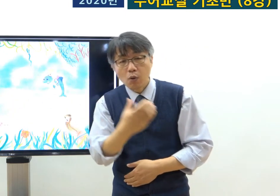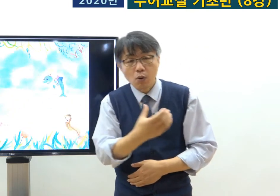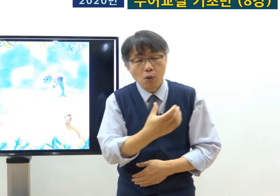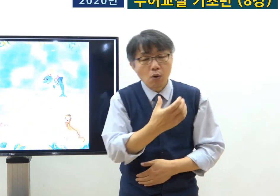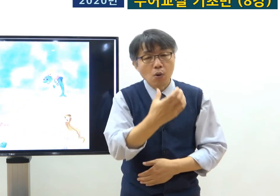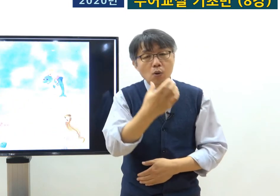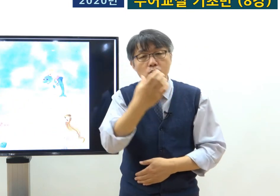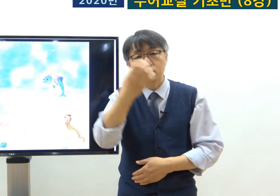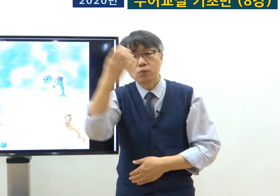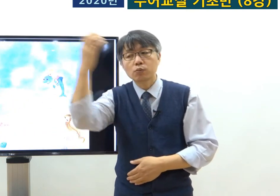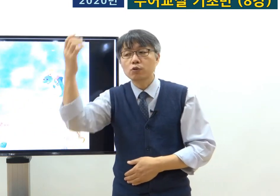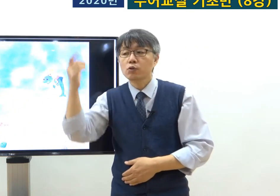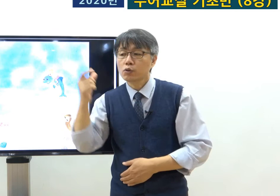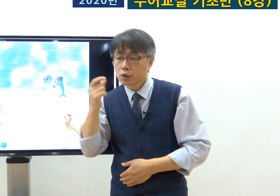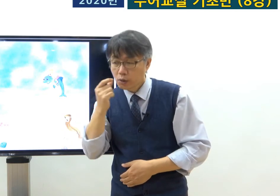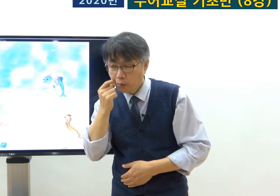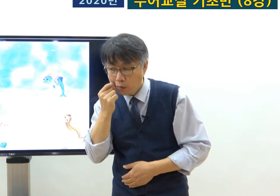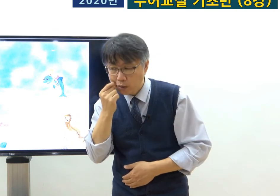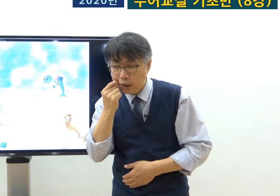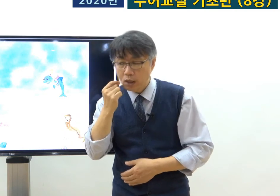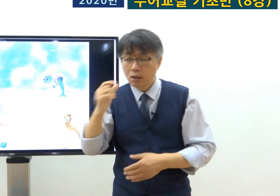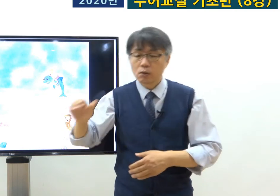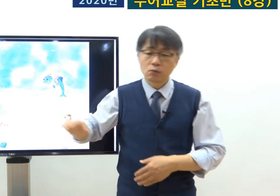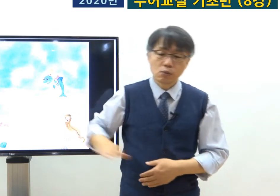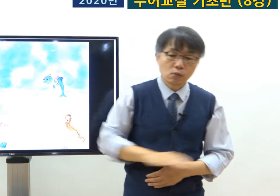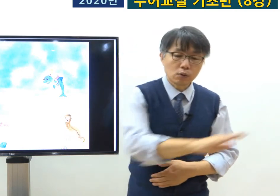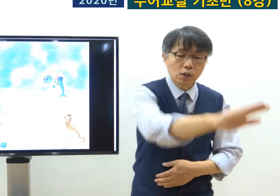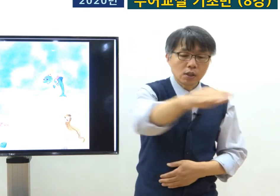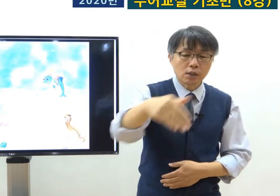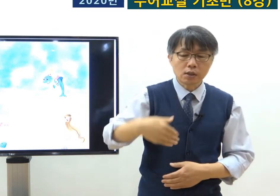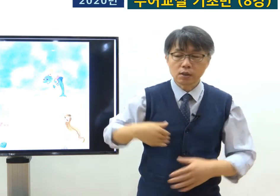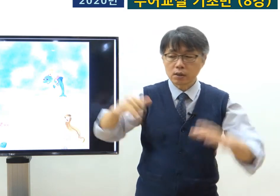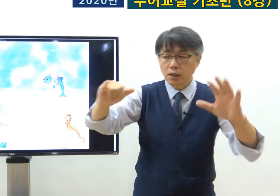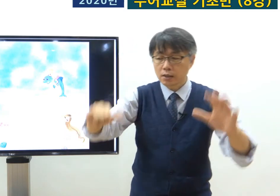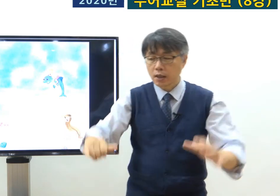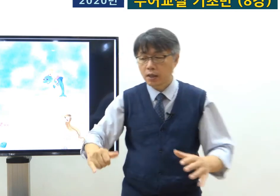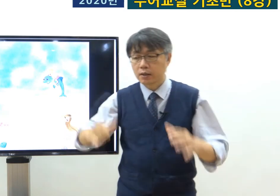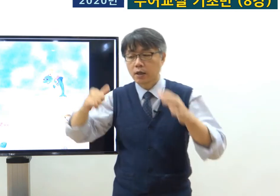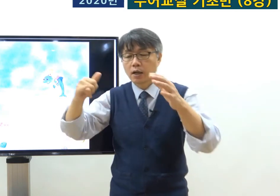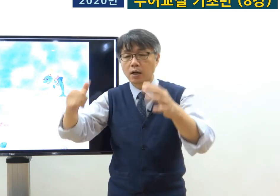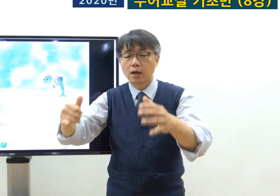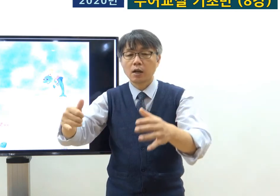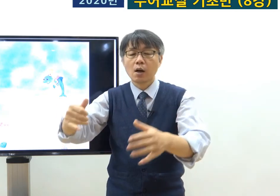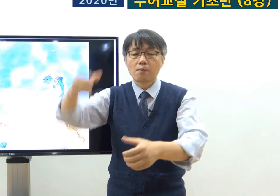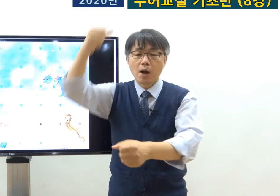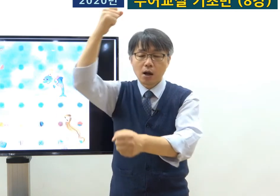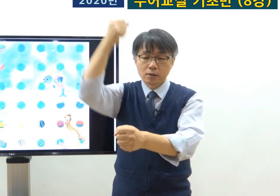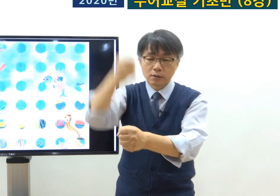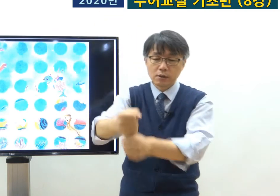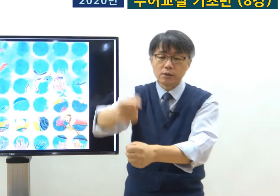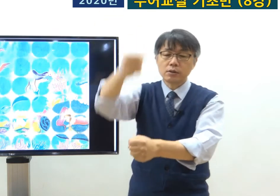누구도 누구지 못한 우리들의 세상